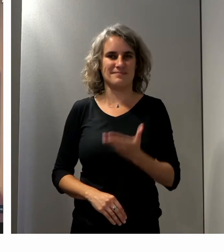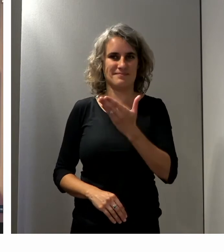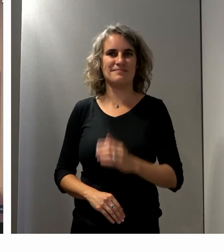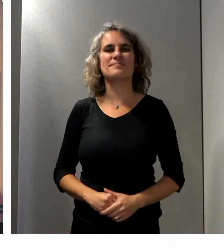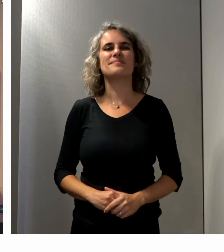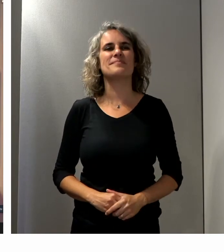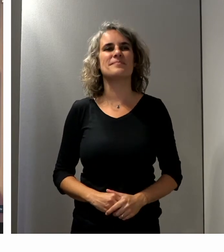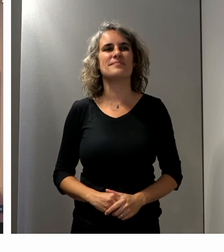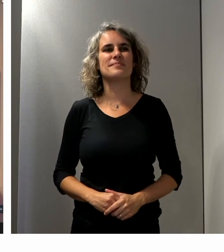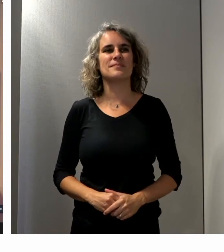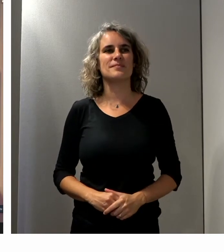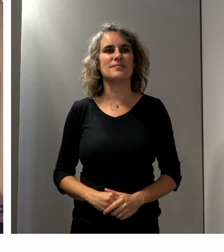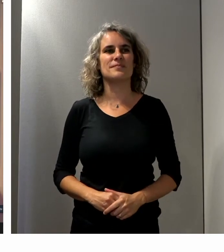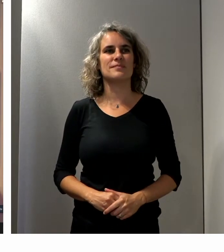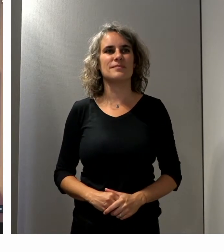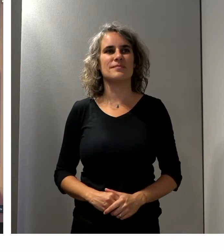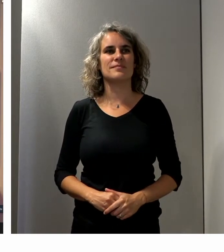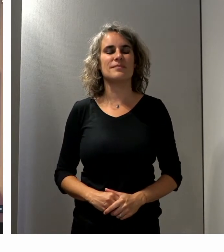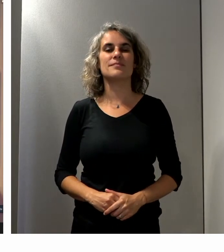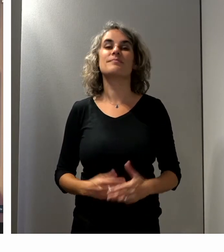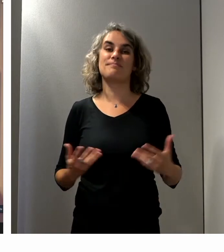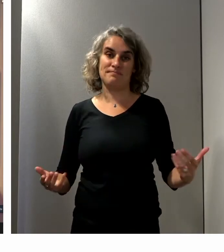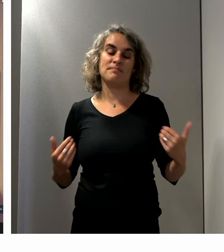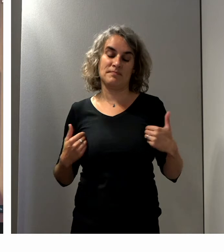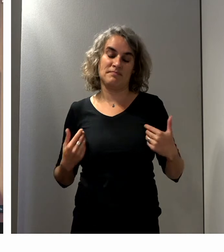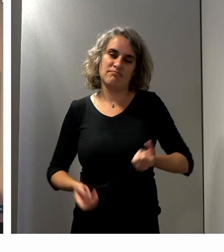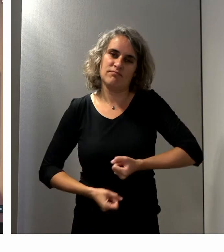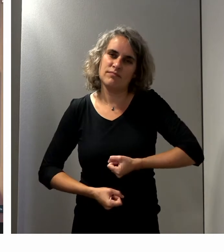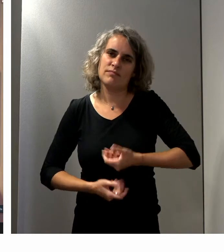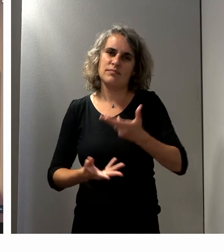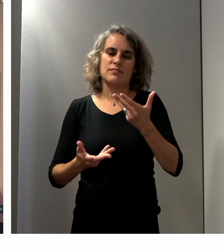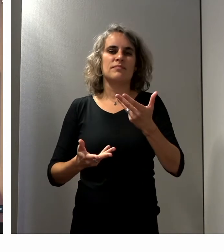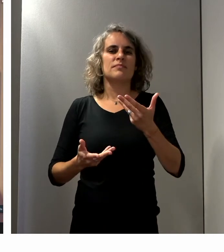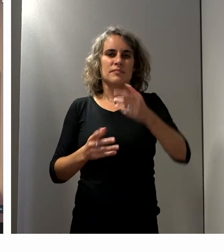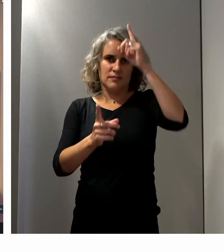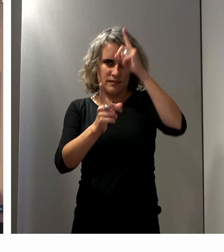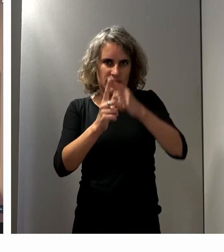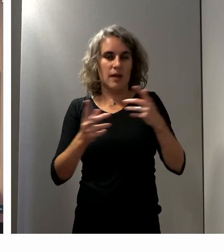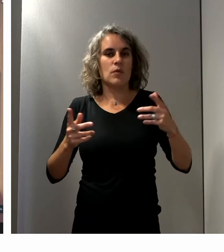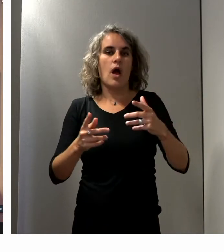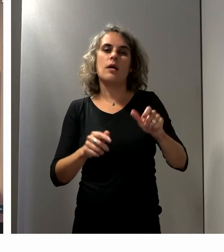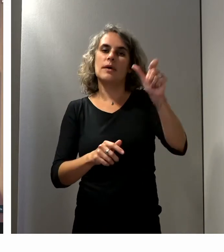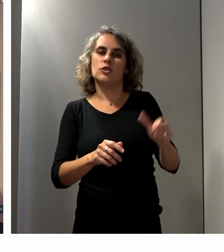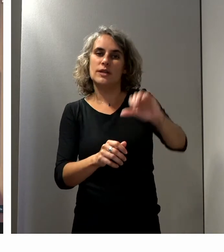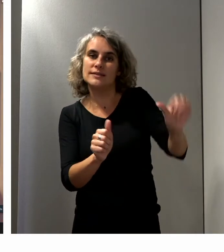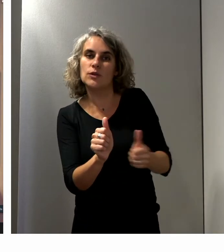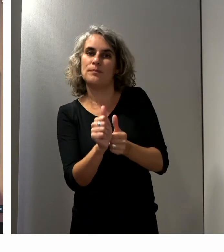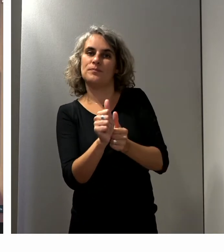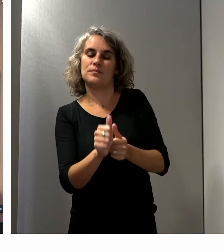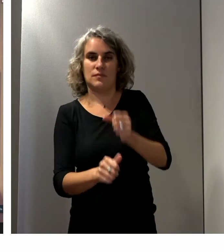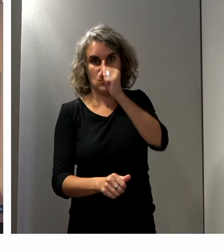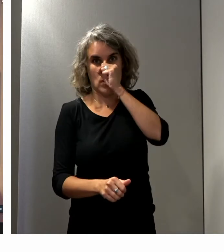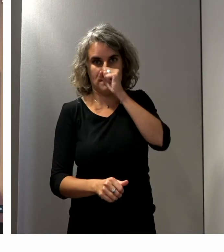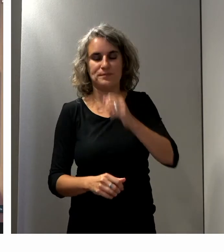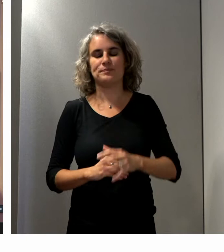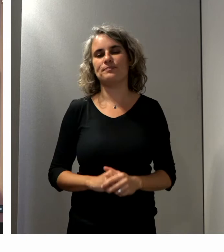Isabelle, à vous. Alors, je vais vous parler plutôt de la question sur l'assistance sexuelle et je